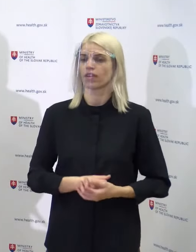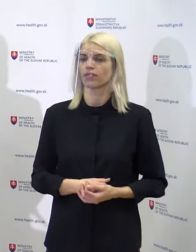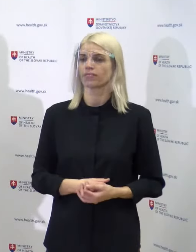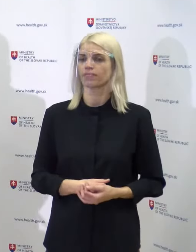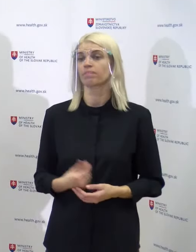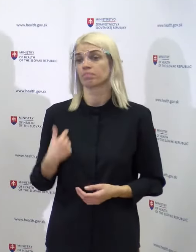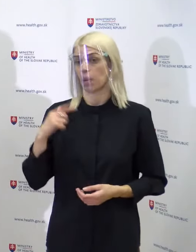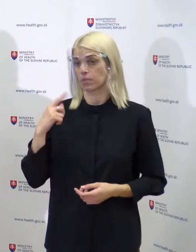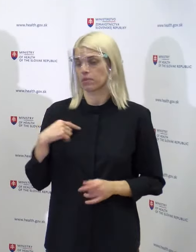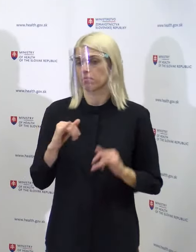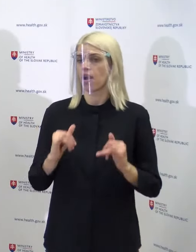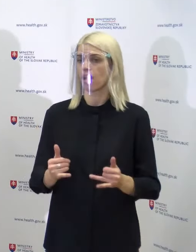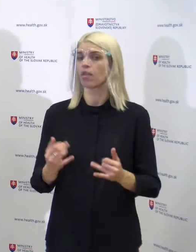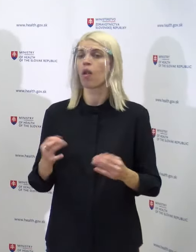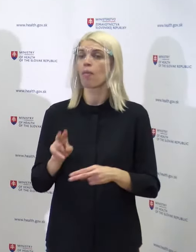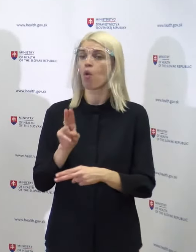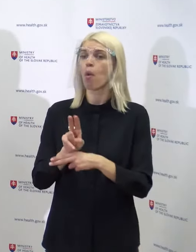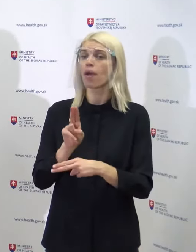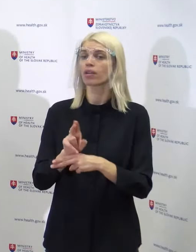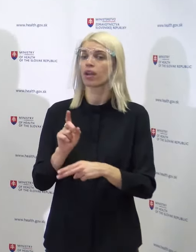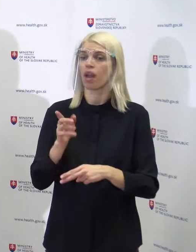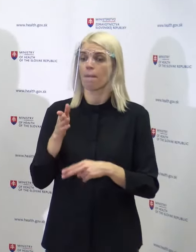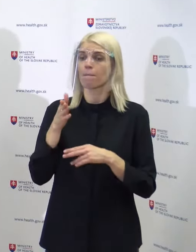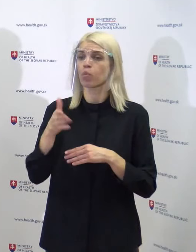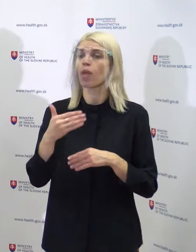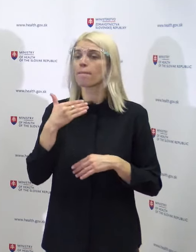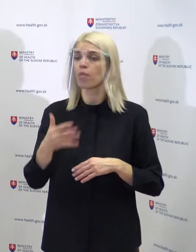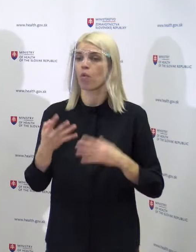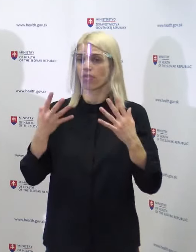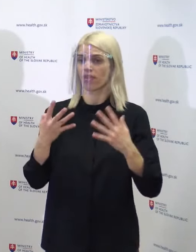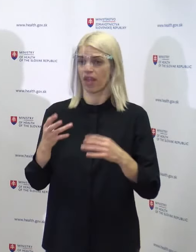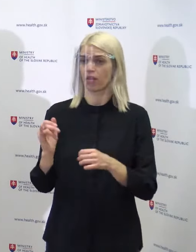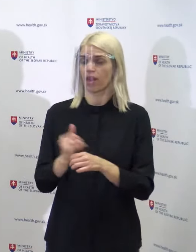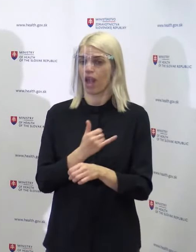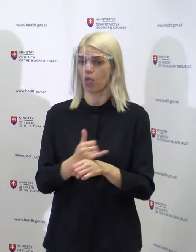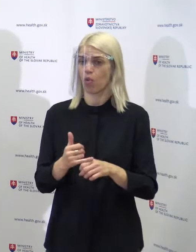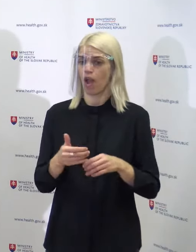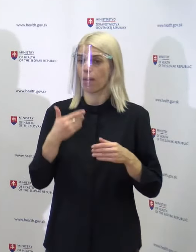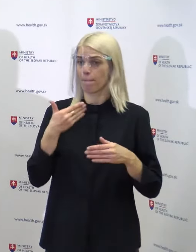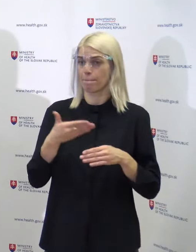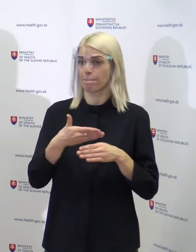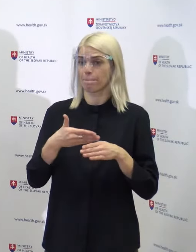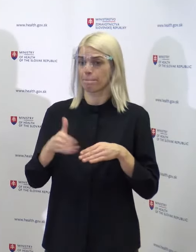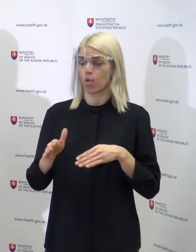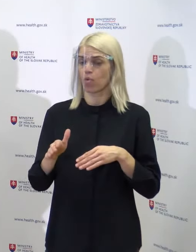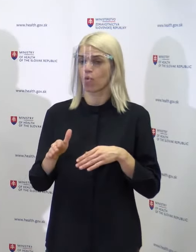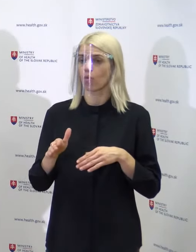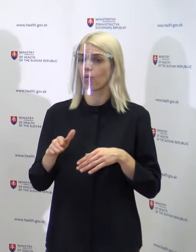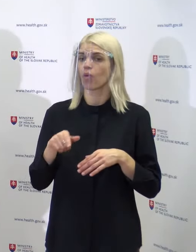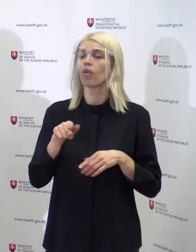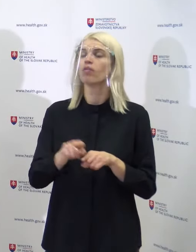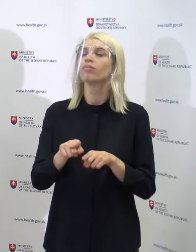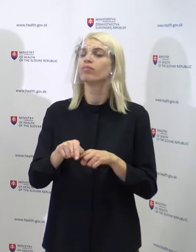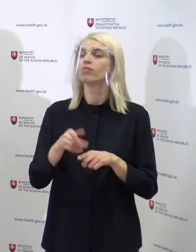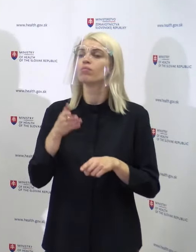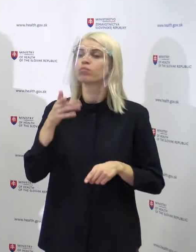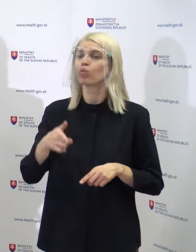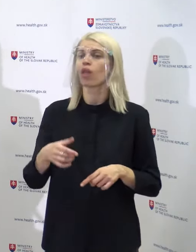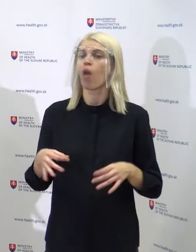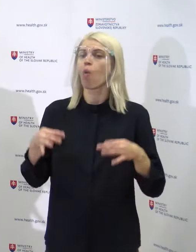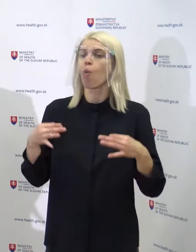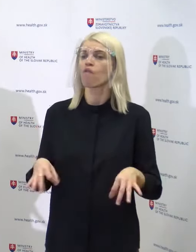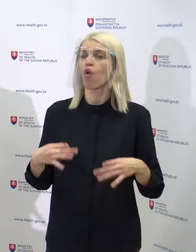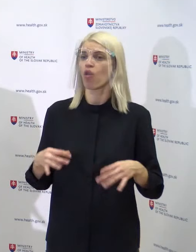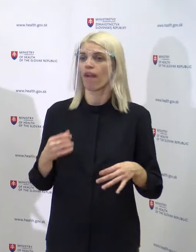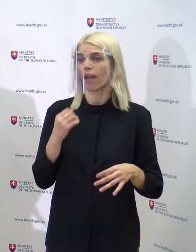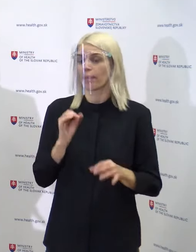No ja si myslím, že áno, lebo aj tie opatrenia, ktoré budú po 9.1., dajme tomu ďalej, to uvoľňovanie, keď už o ňom budem môcť